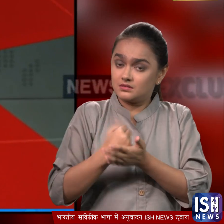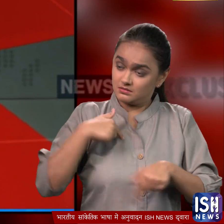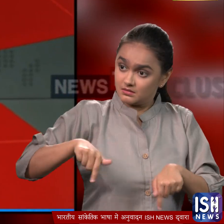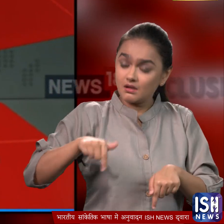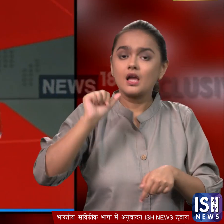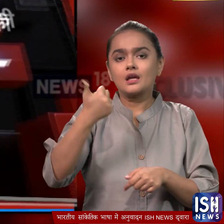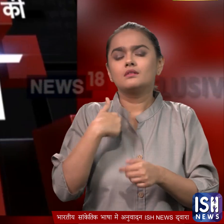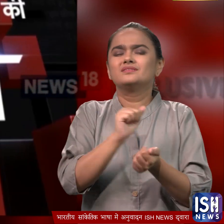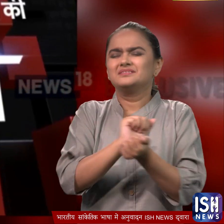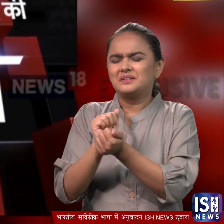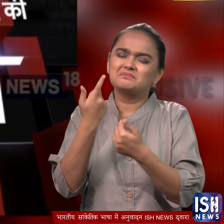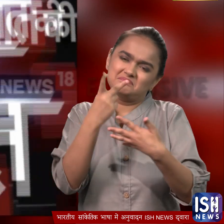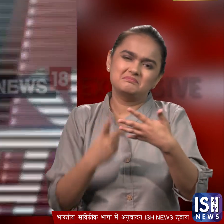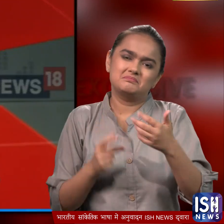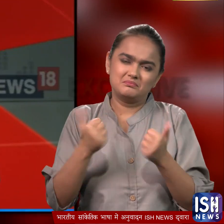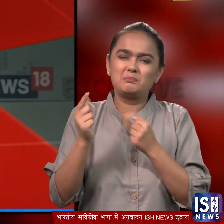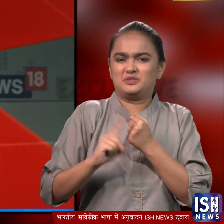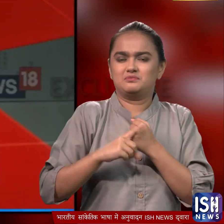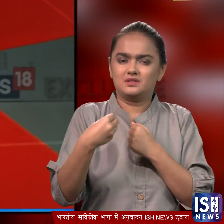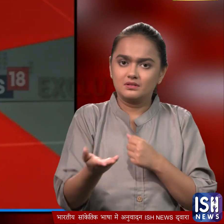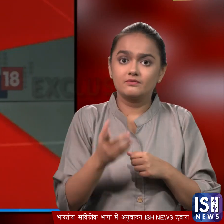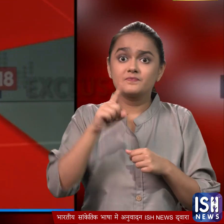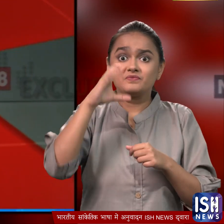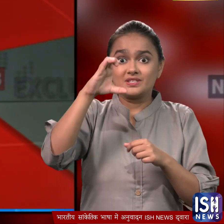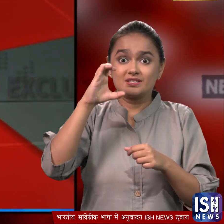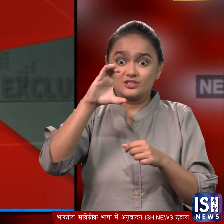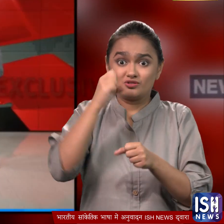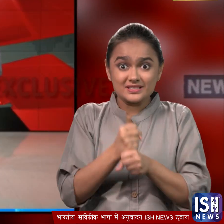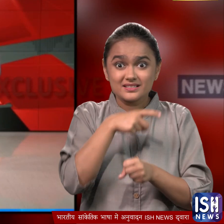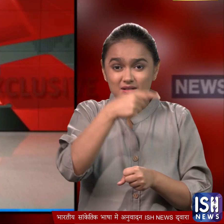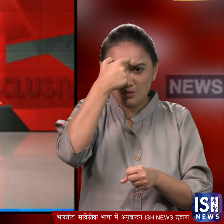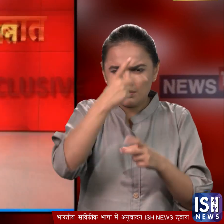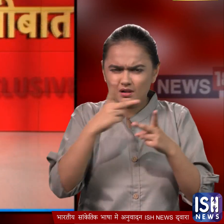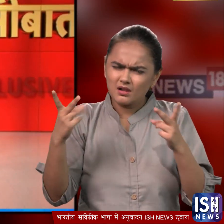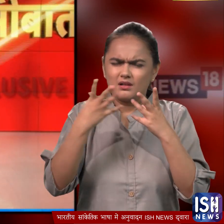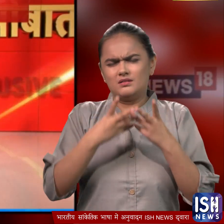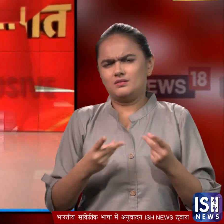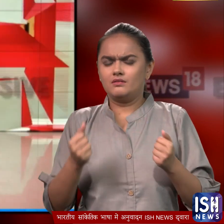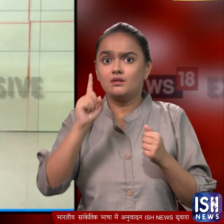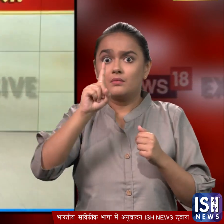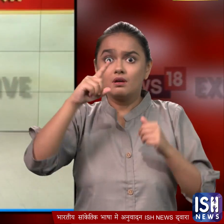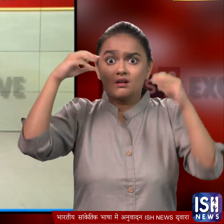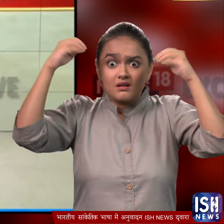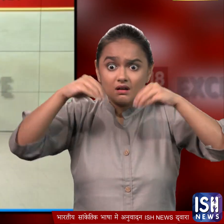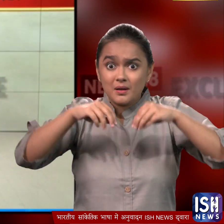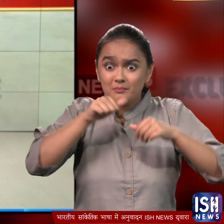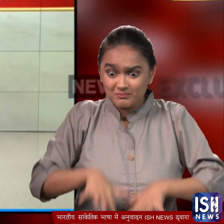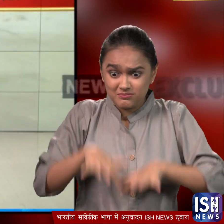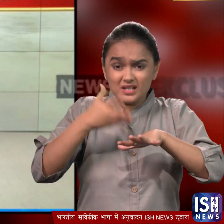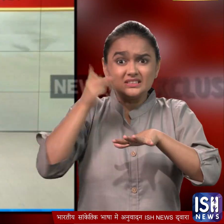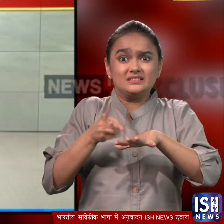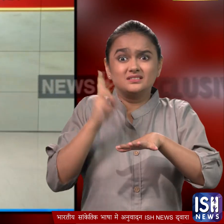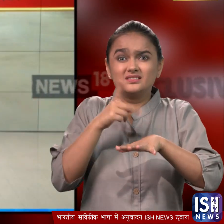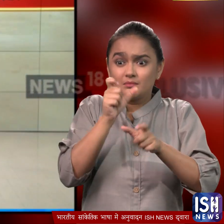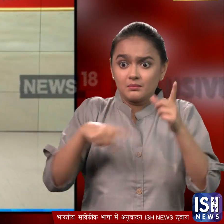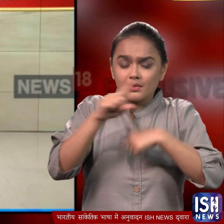उनको सजा भी दिलवाएगा। छत्तीसगढ़ में कई दिनों से हो रही बारिश से लोगों को राहत मिल गई, लेकिन उनकी परेशानियों में कमी नहीं आई। वहां बारिश के बाद जमा